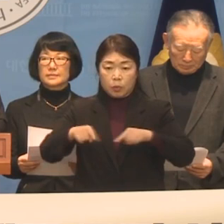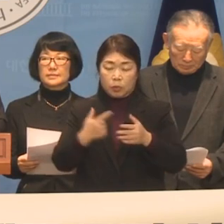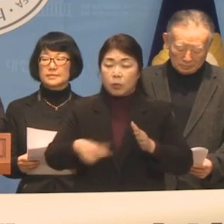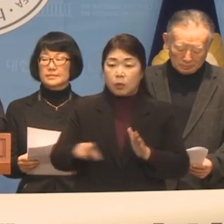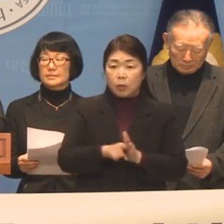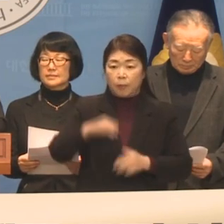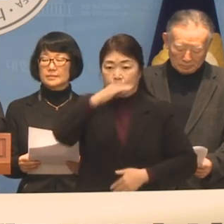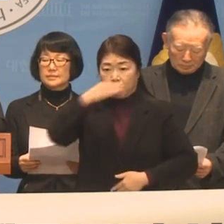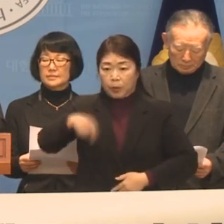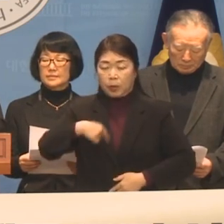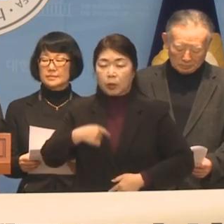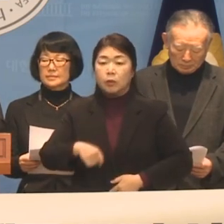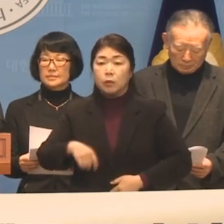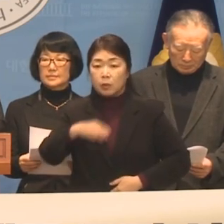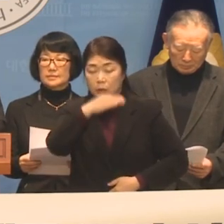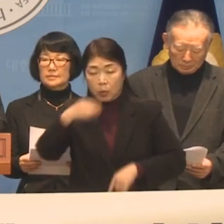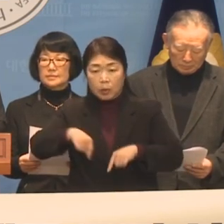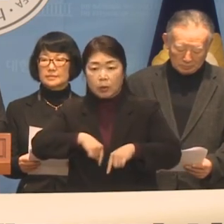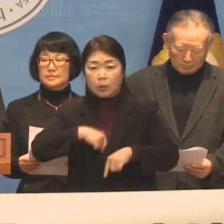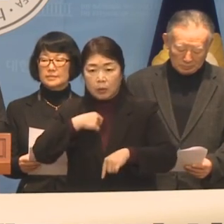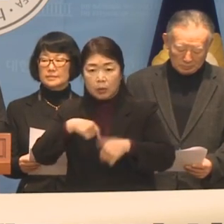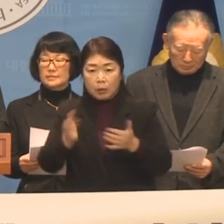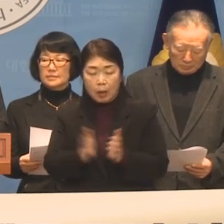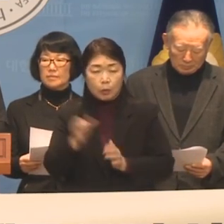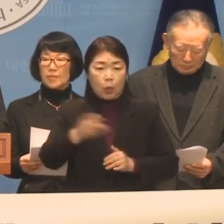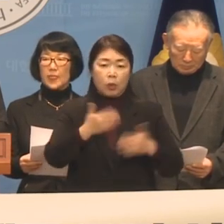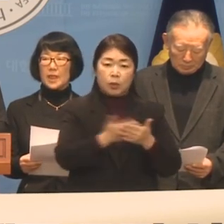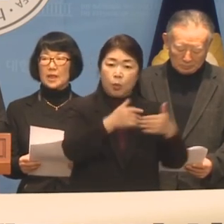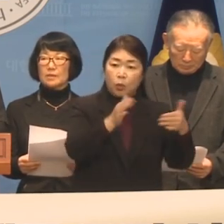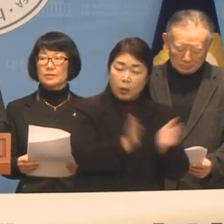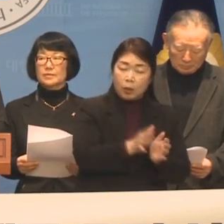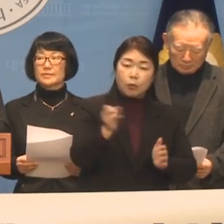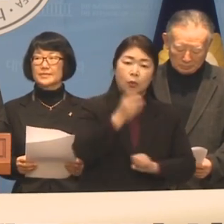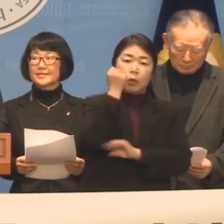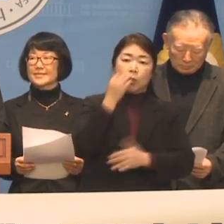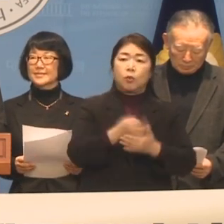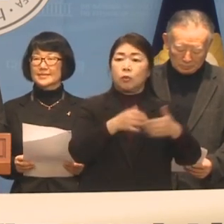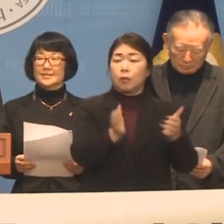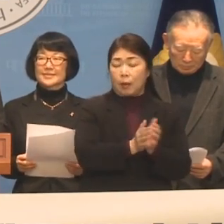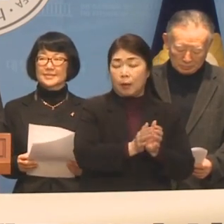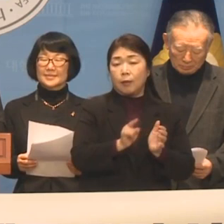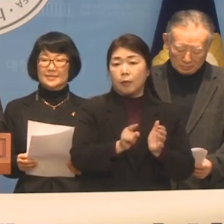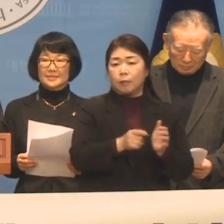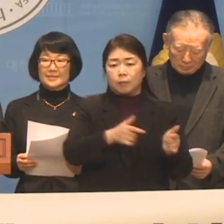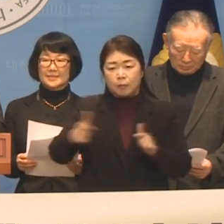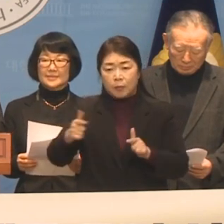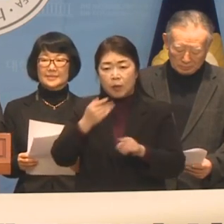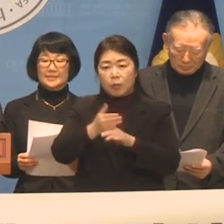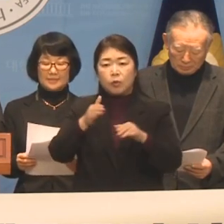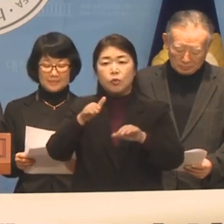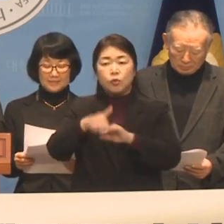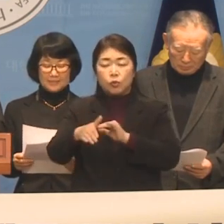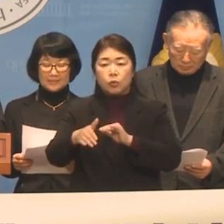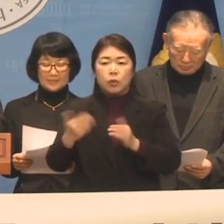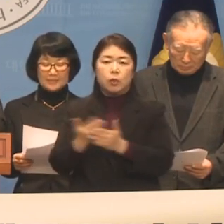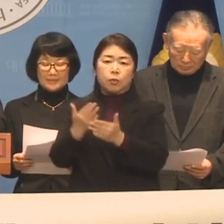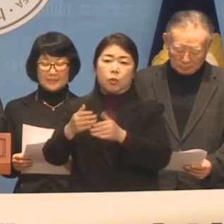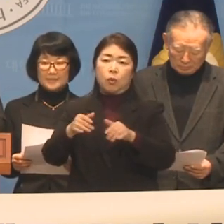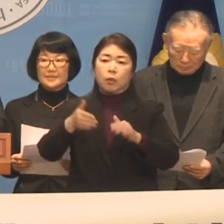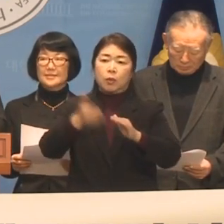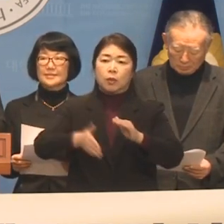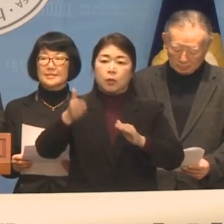정의당, 진보당, 기본소득당 등의 민주, 진보, 개혁 정당들에게